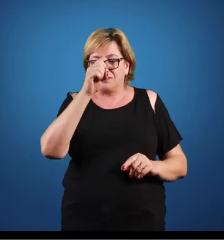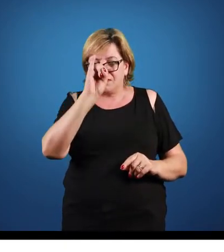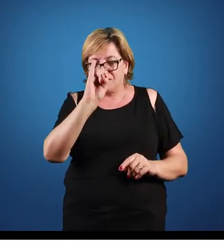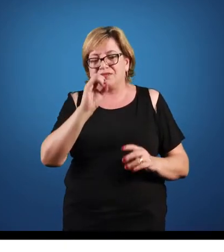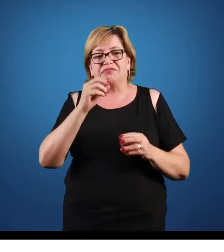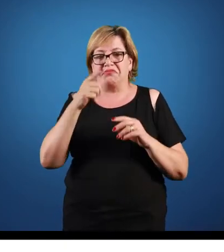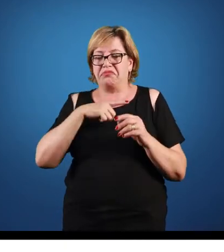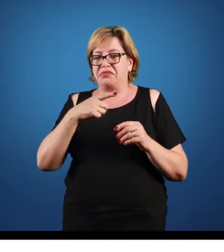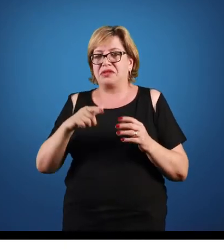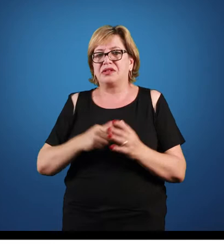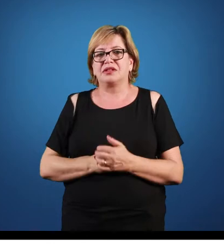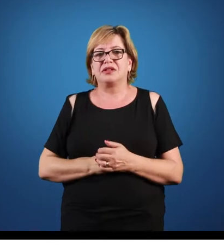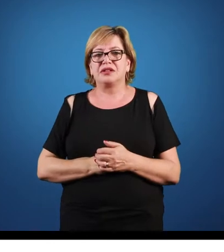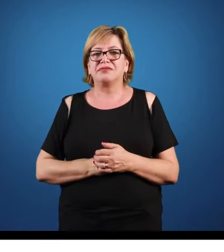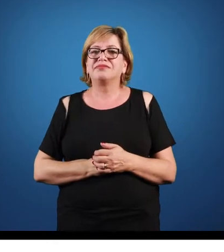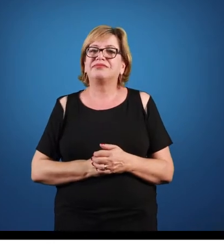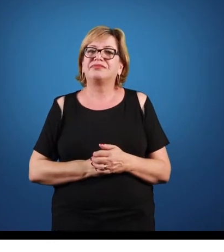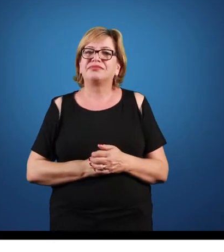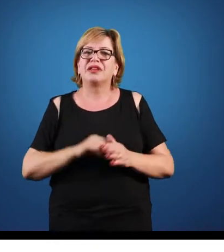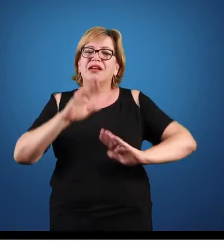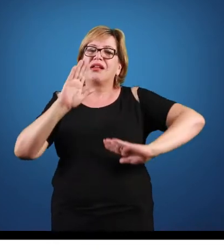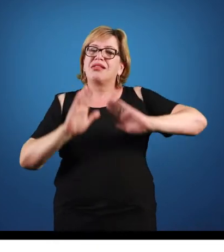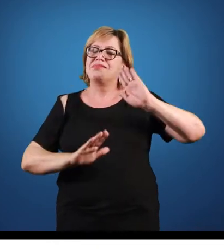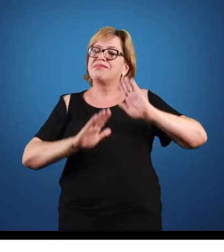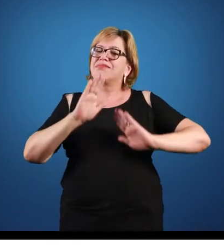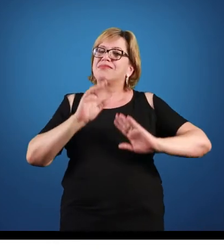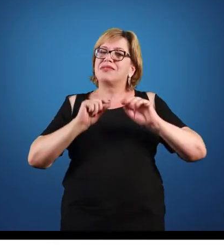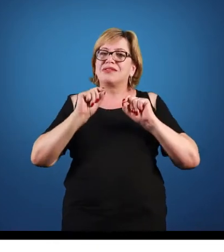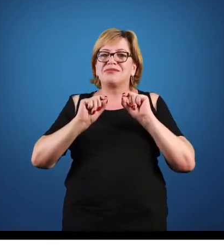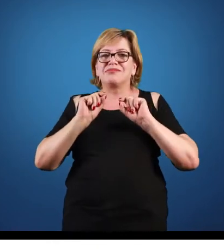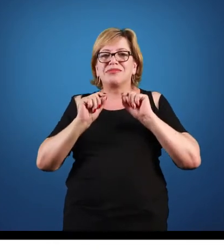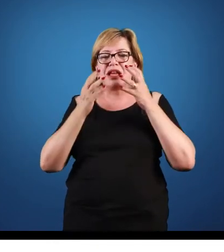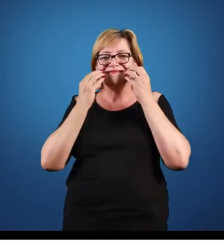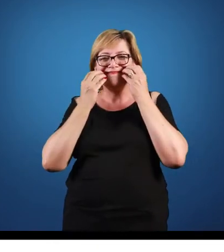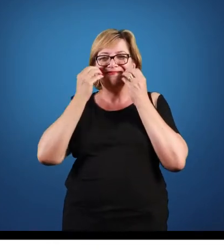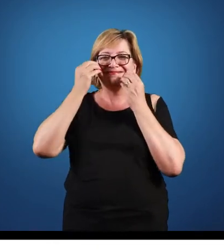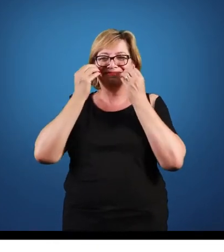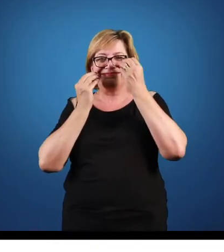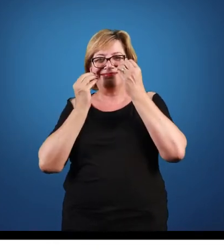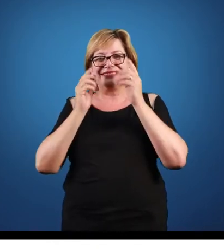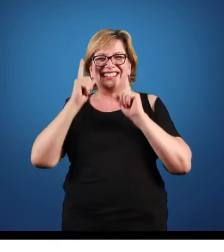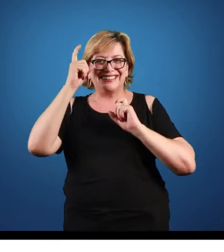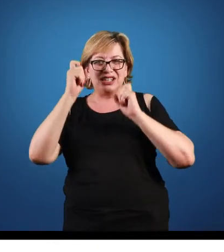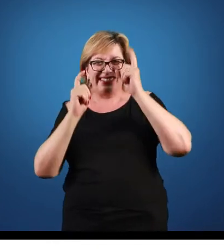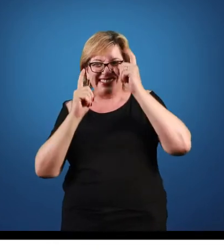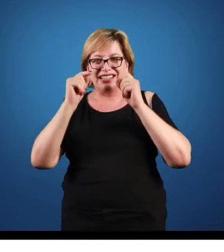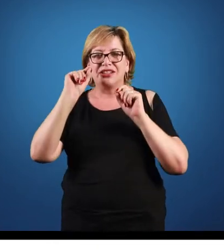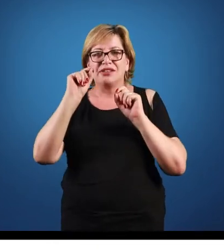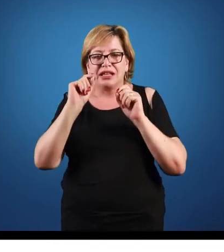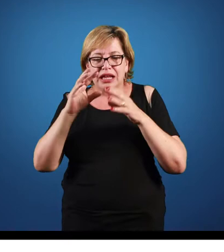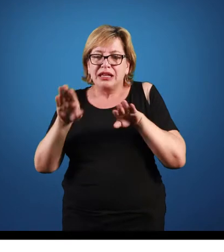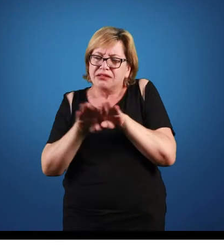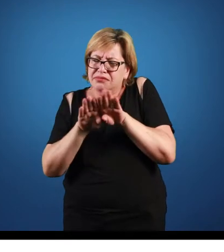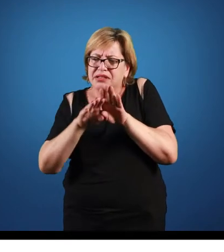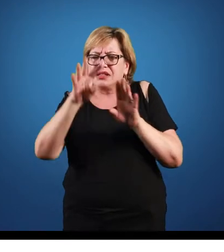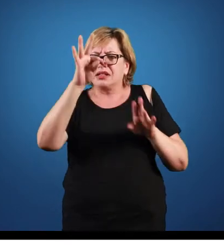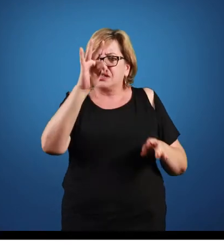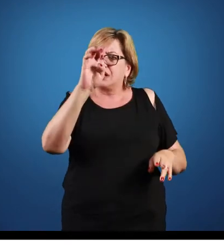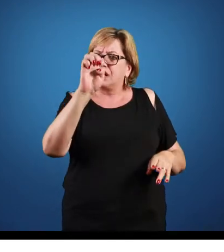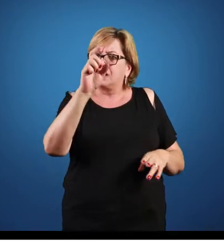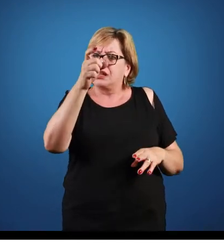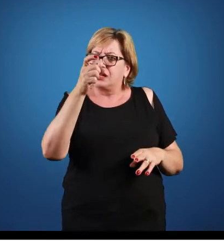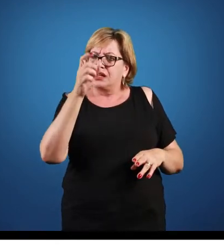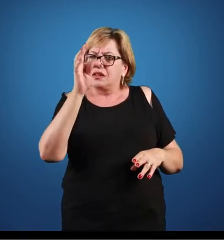estava pronto pra fazer isso dependendo até do do boneco da expressão que quer dar o boneco de deus dá textura do